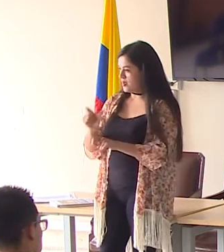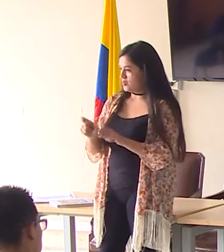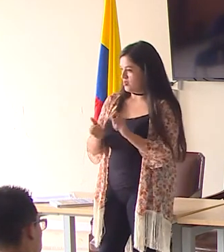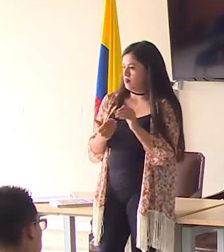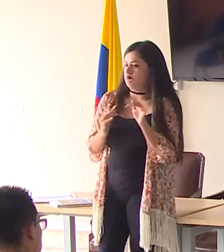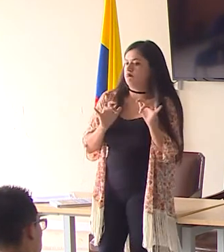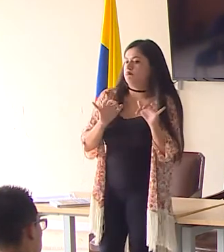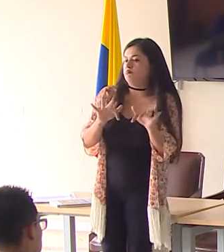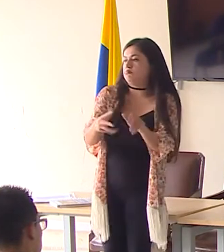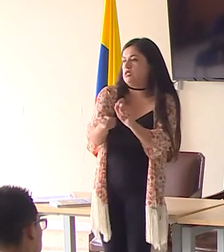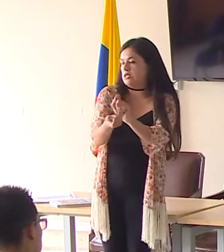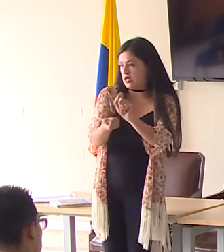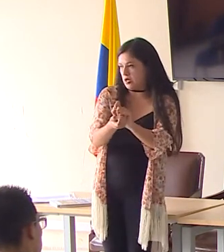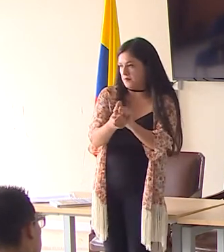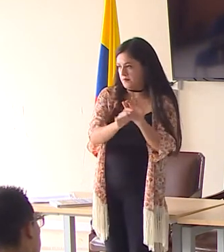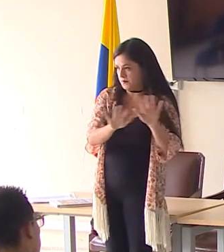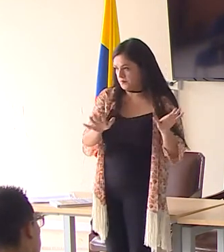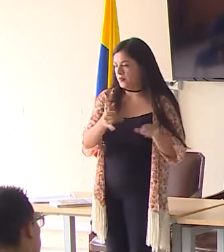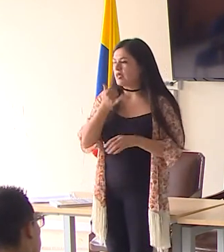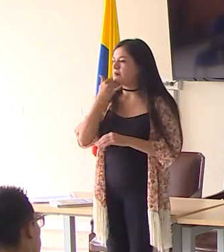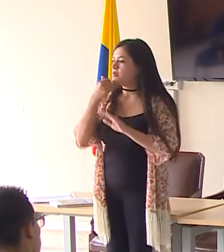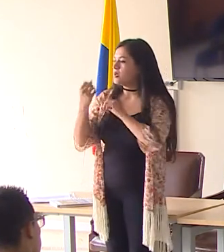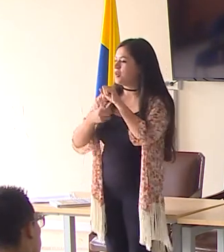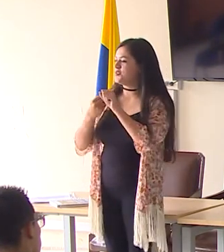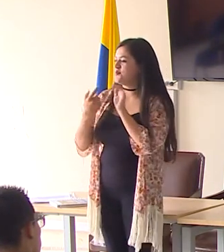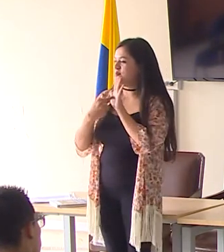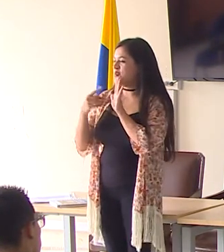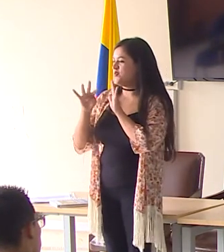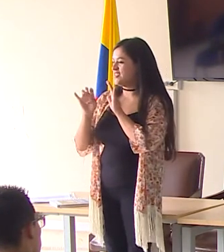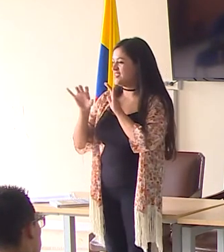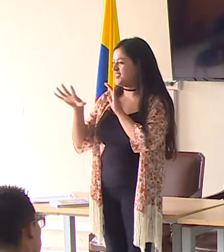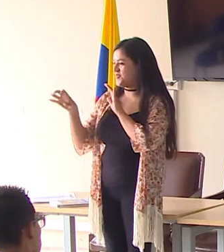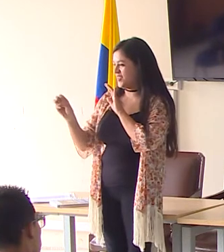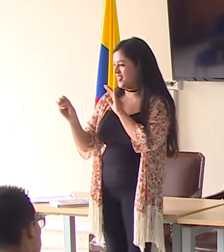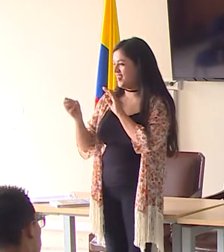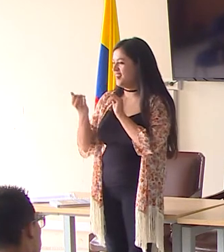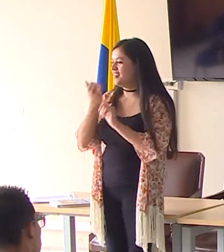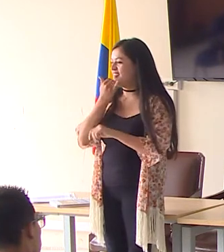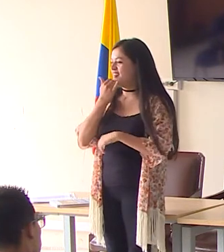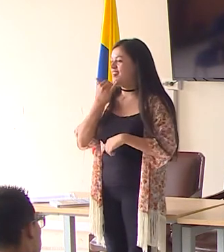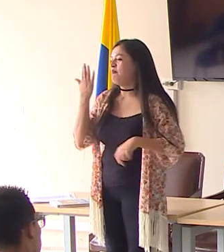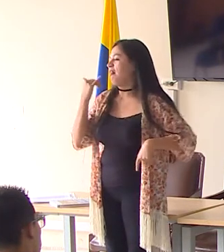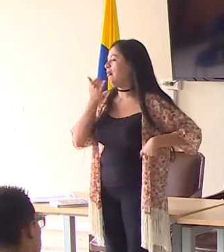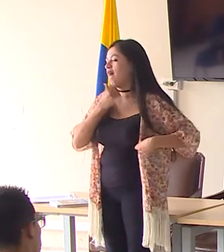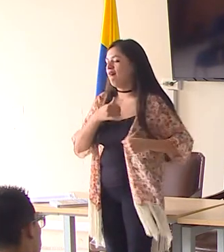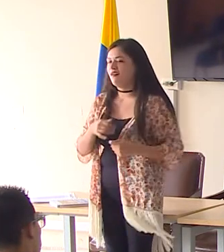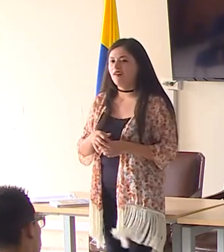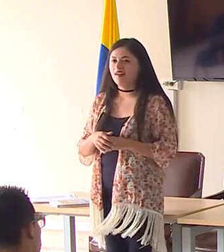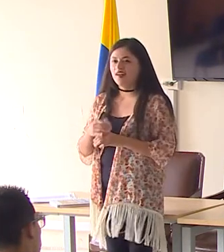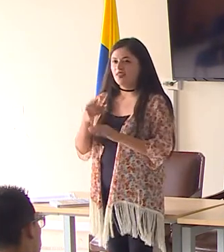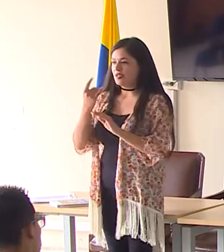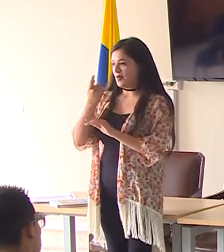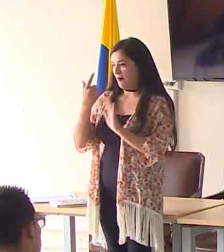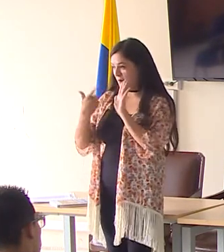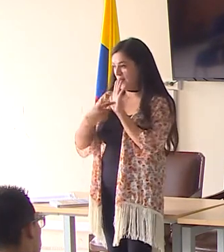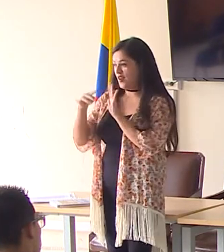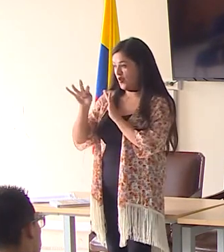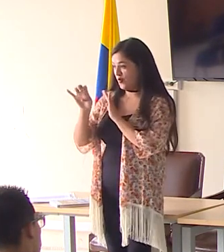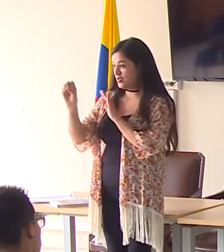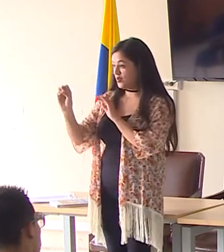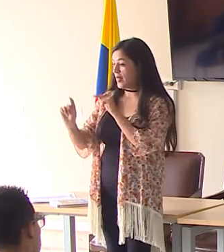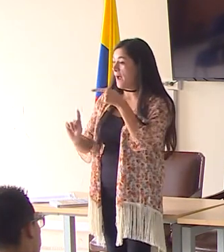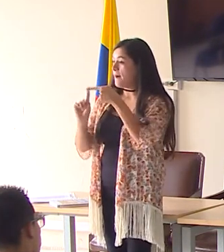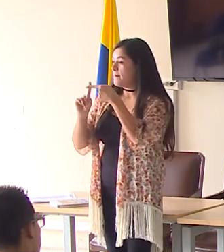qué pasa en esta década de 1950 se produce o se construye el primer sistema